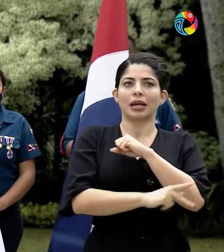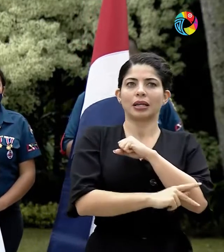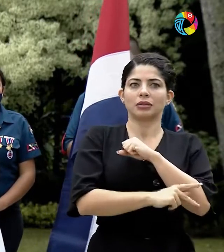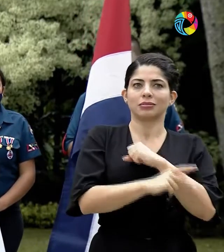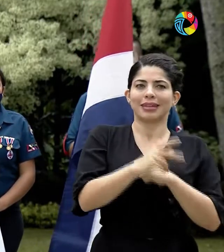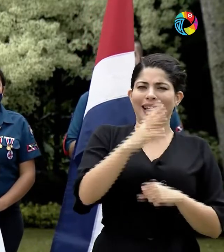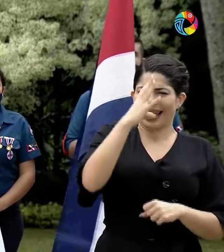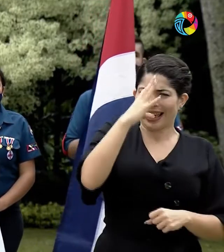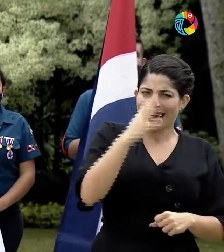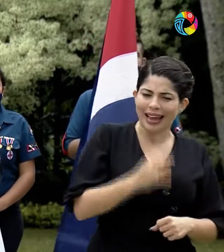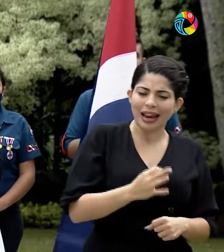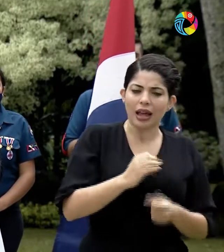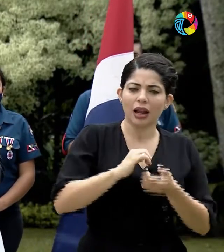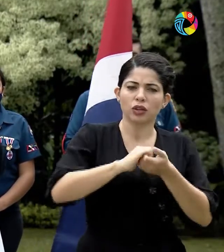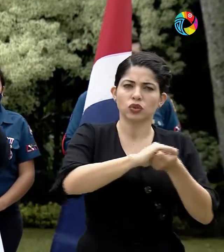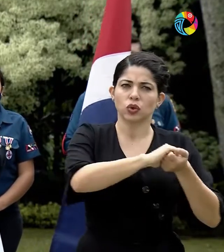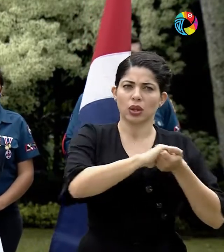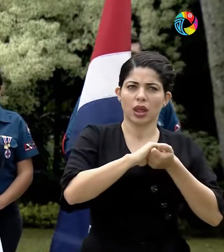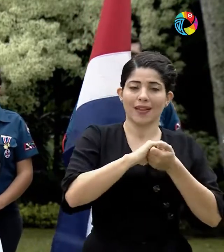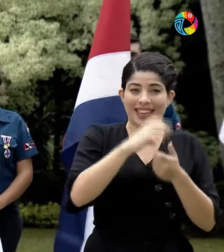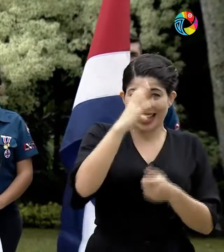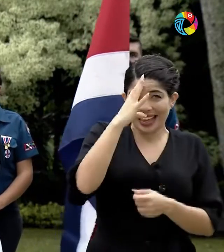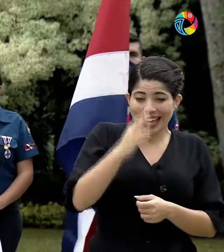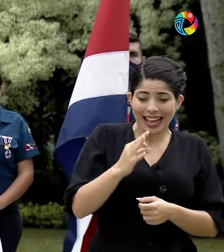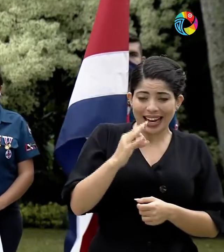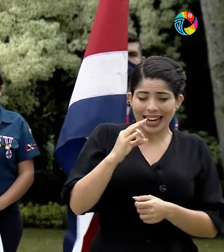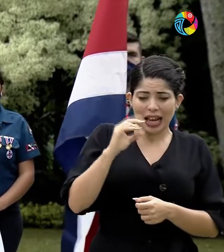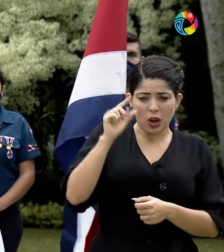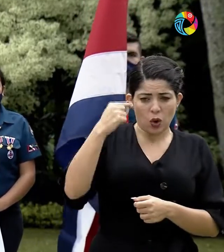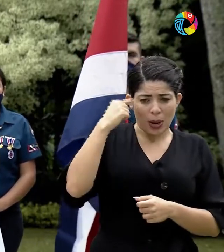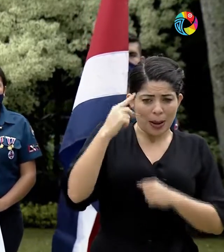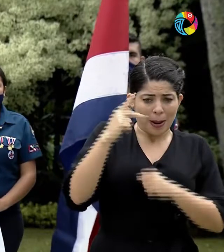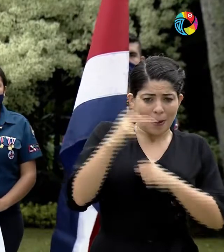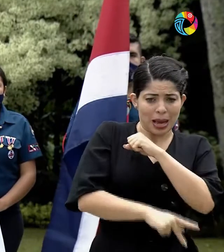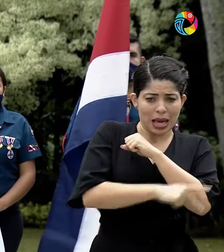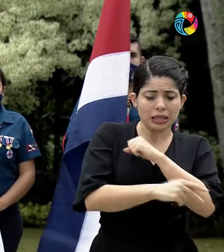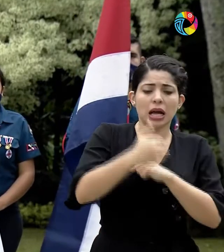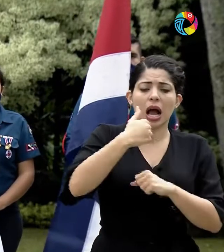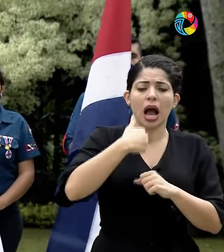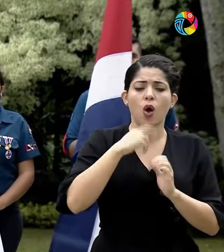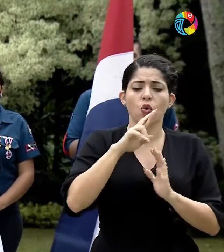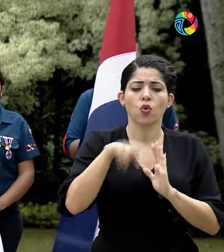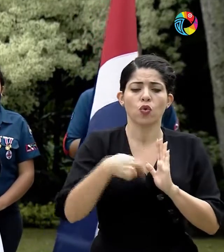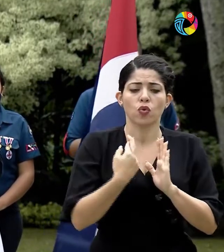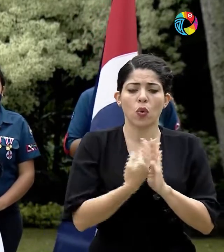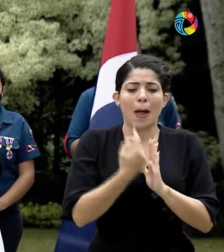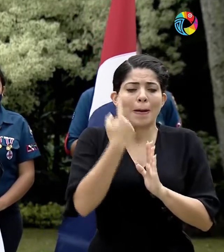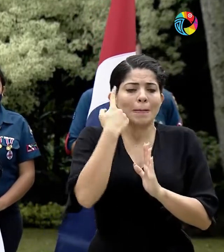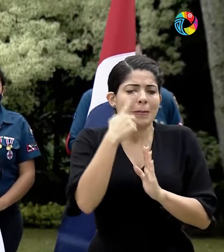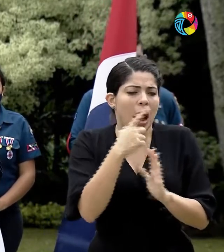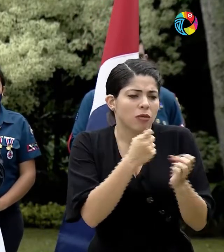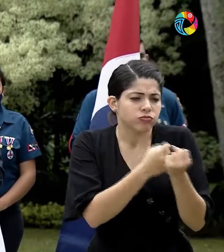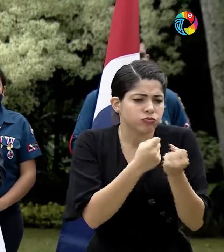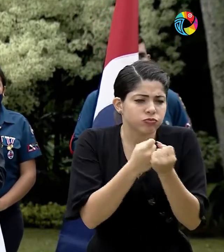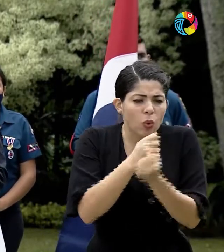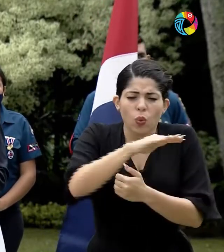en la solidaridad, que cree que el Estado tiene un rol para con todos las y los